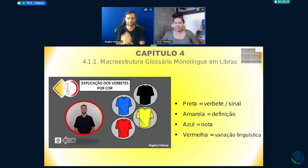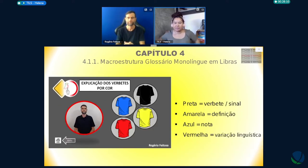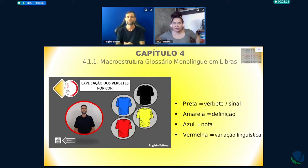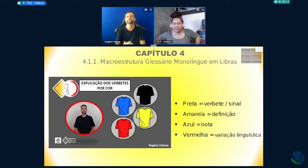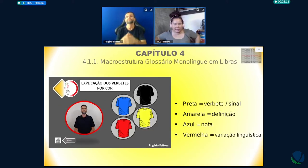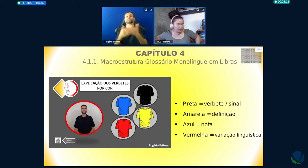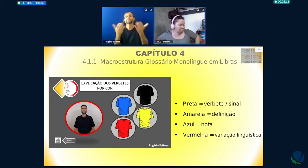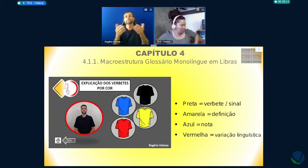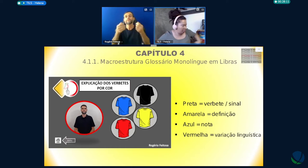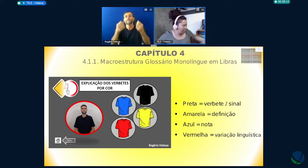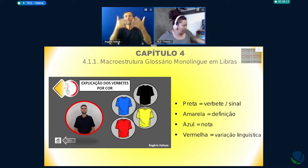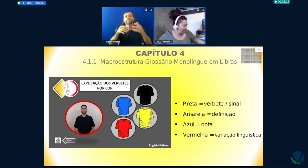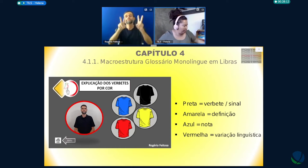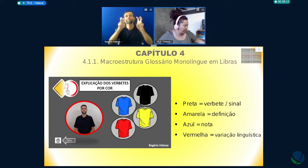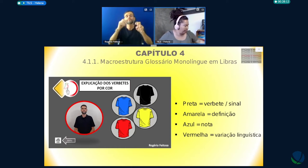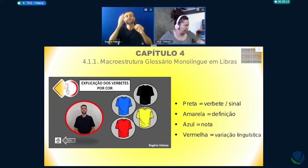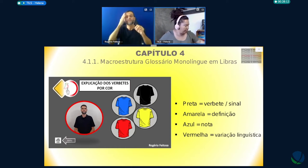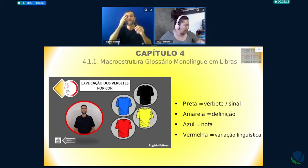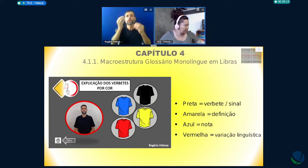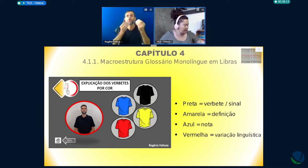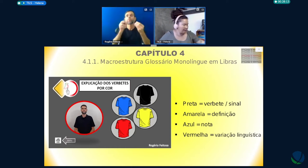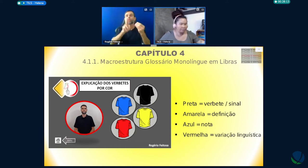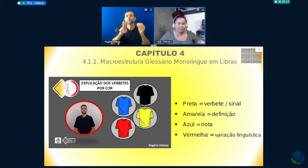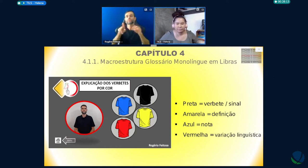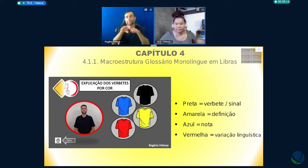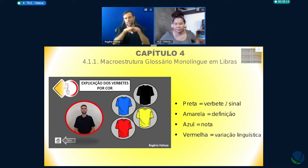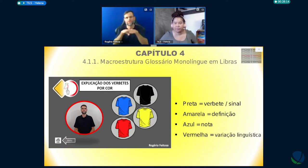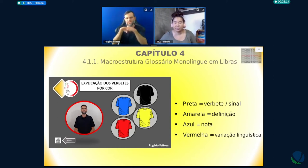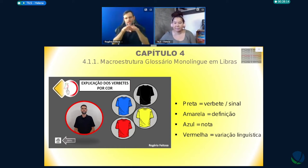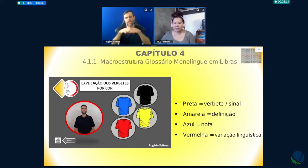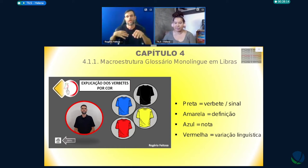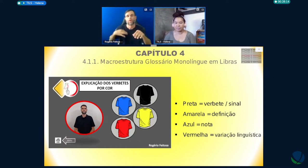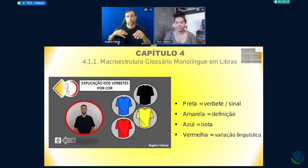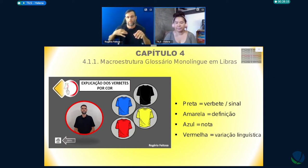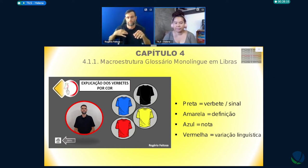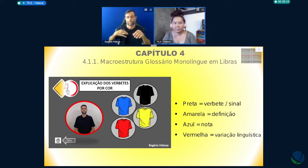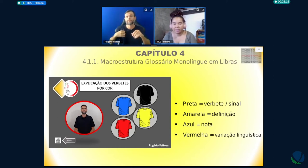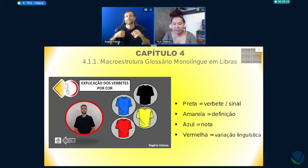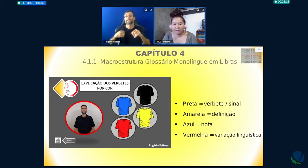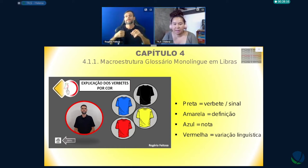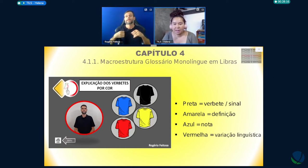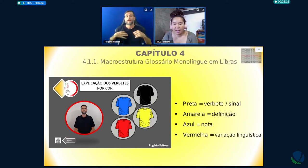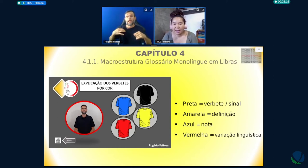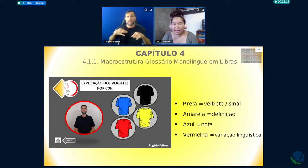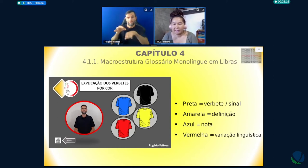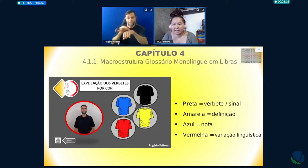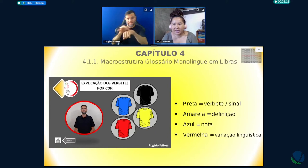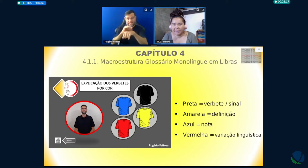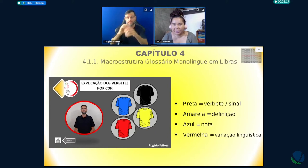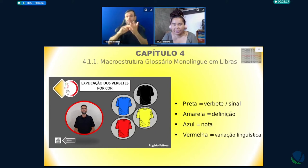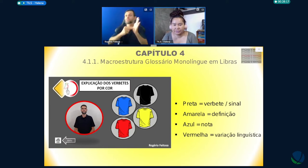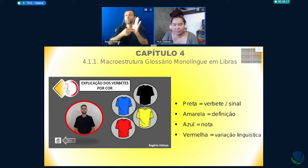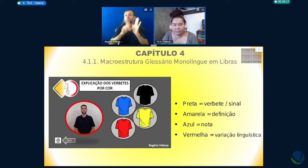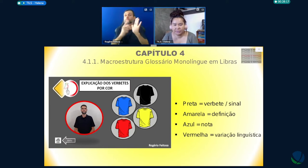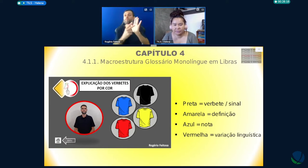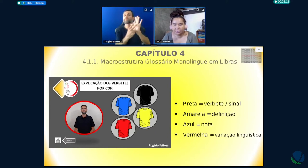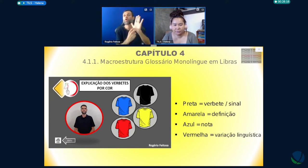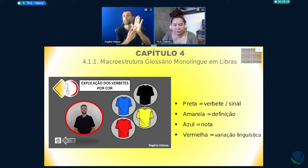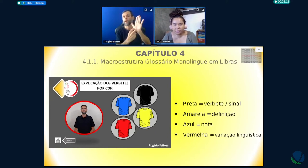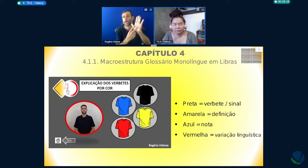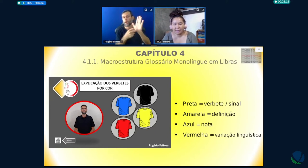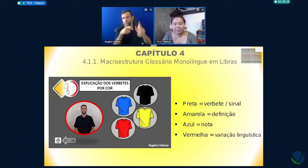escrita, né, em português, ou por sinal, por imagem. Aqui a